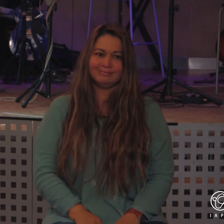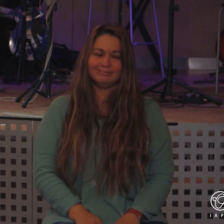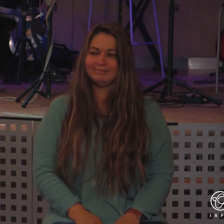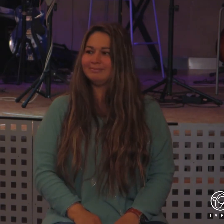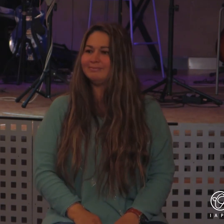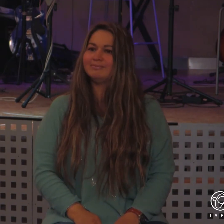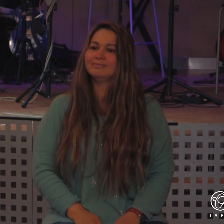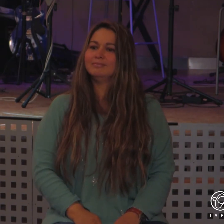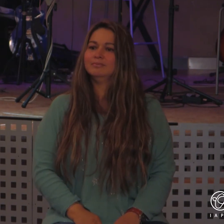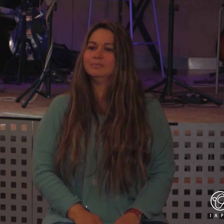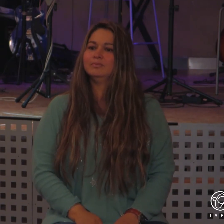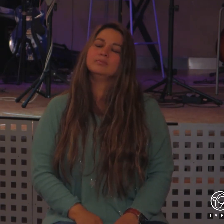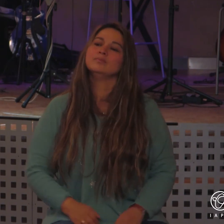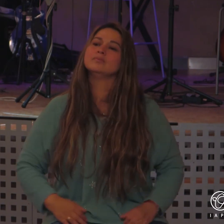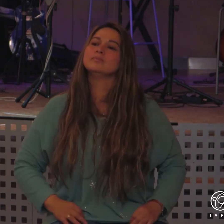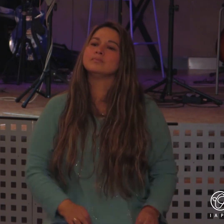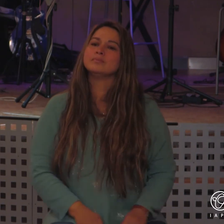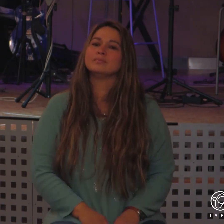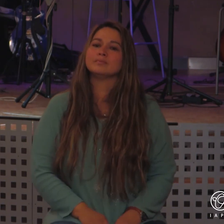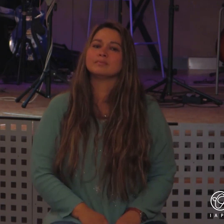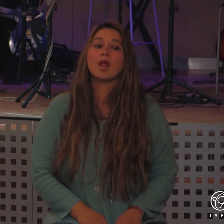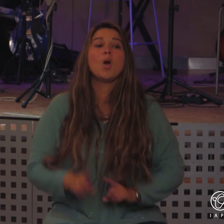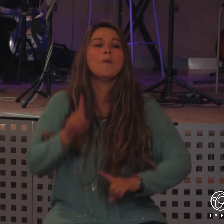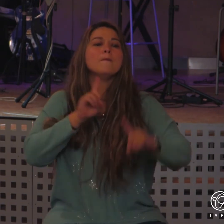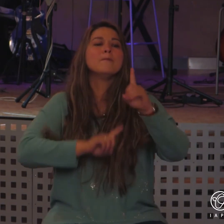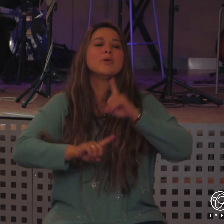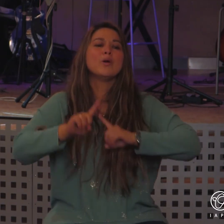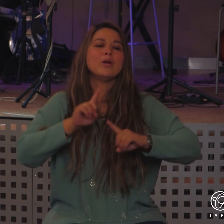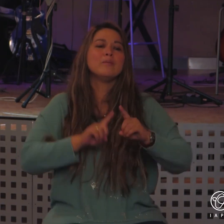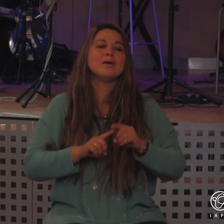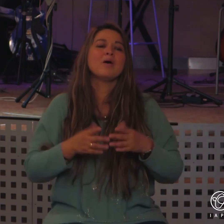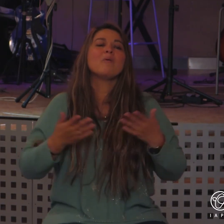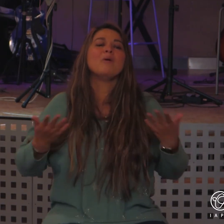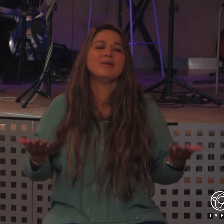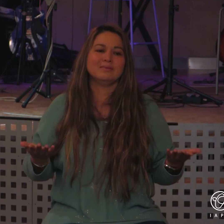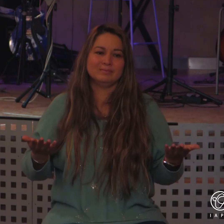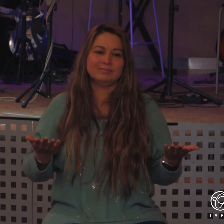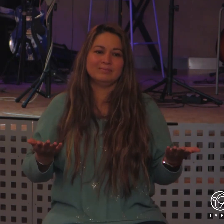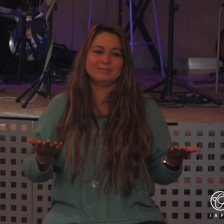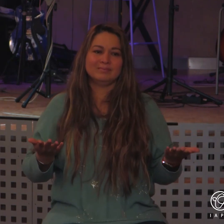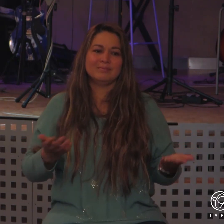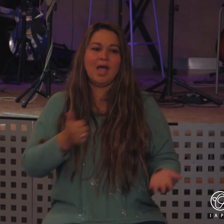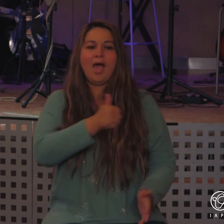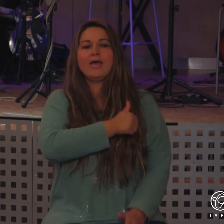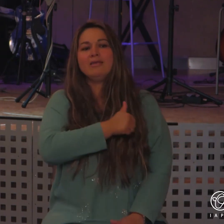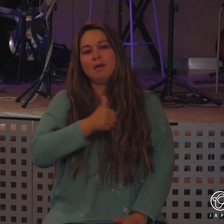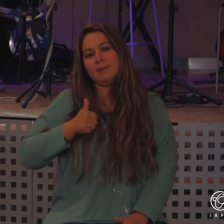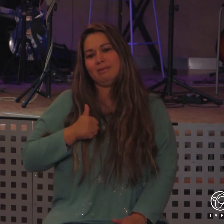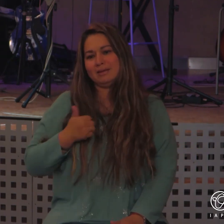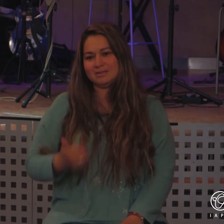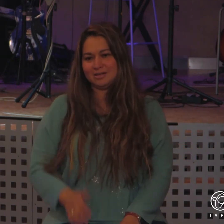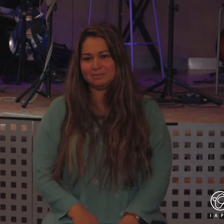me malinterprete ni me entienda mal, ¿eh? Ese problemita se llama independencia.